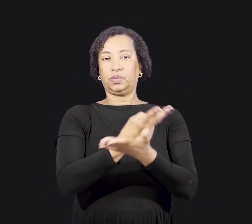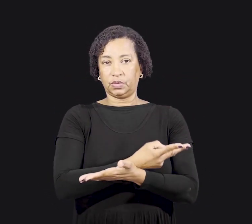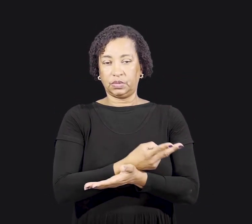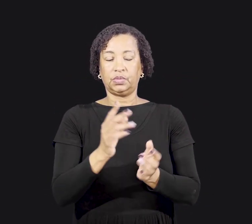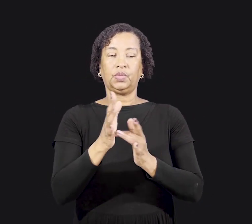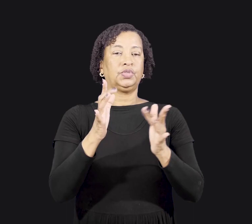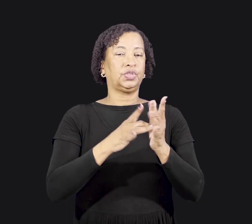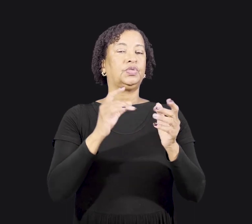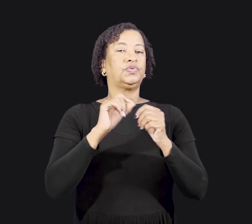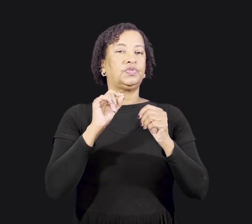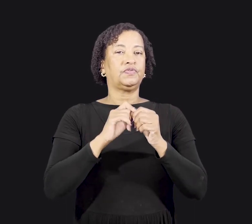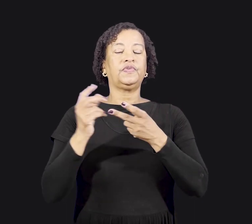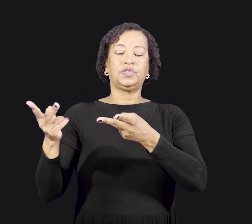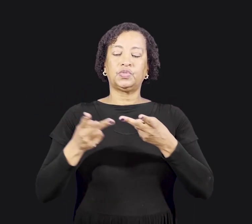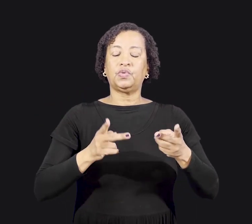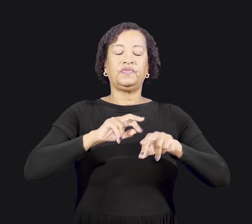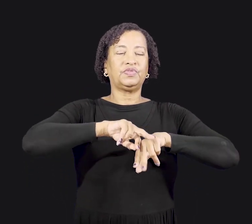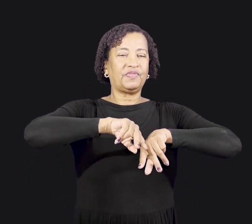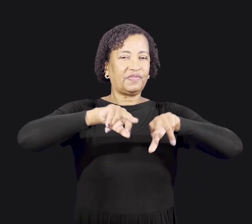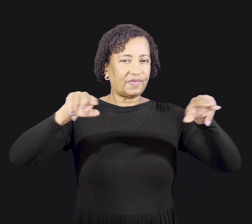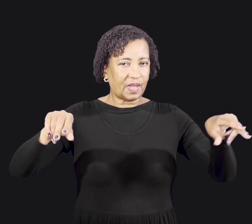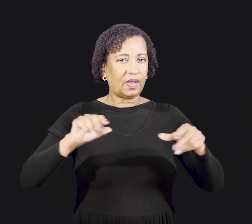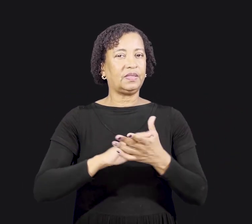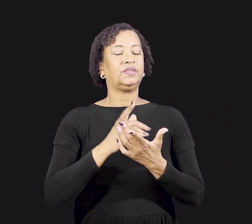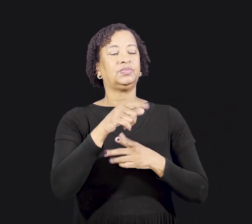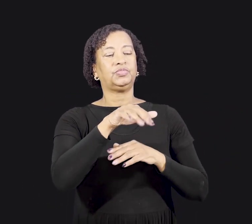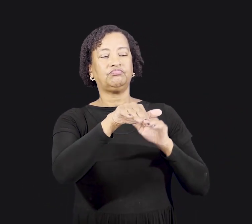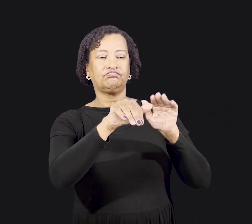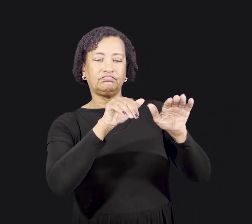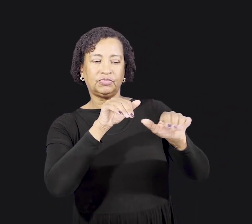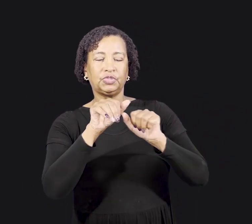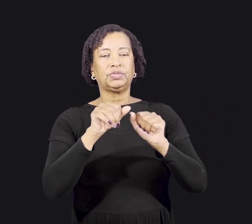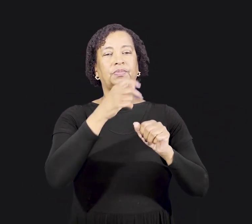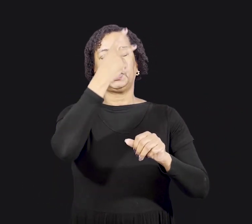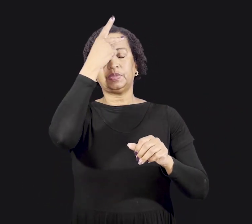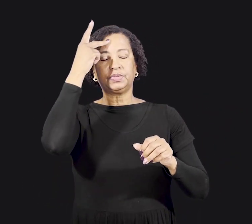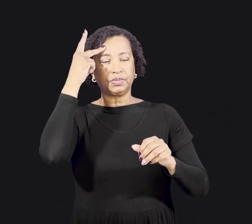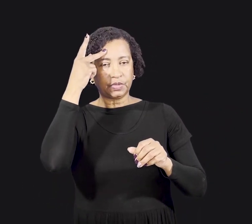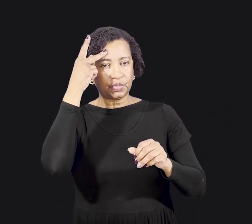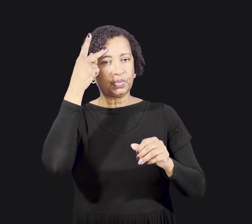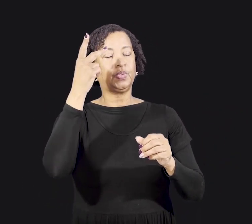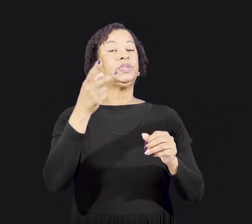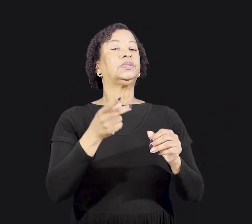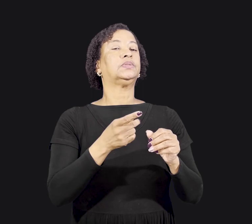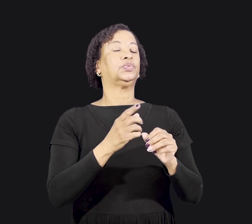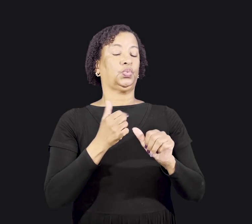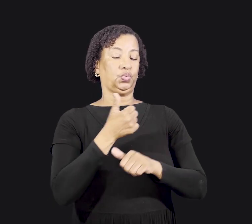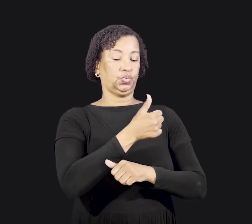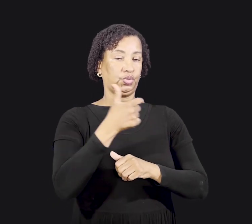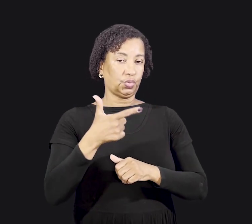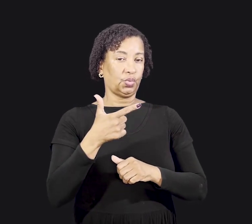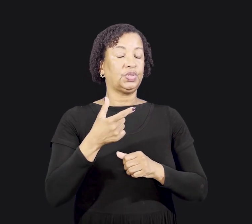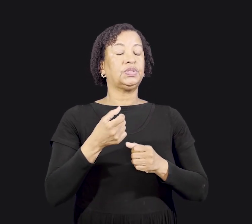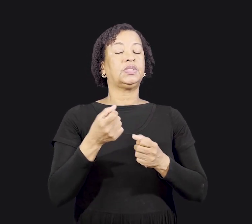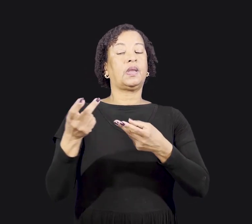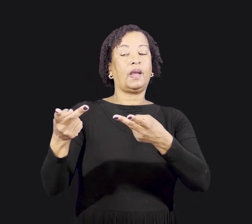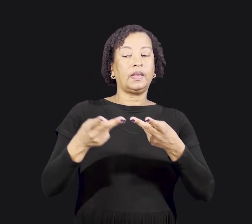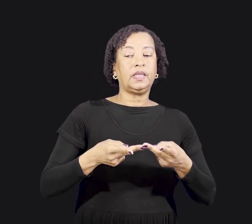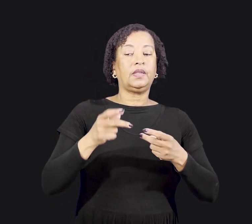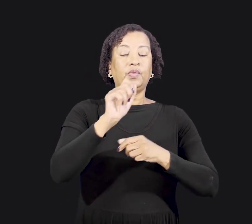convites. Depois de quase intimidar os que foram chamados, ele faz um convite aberto e geral.